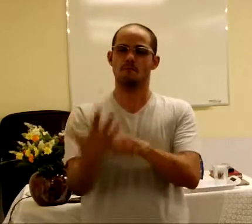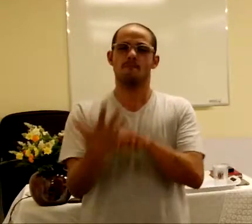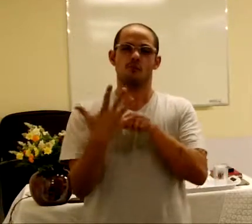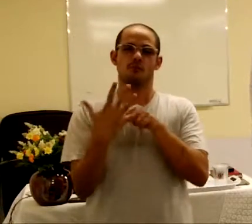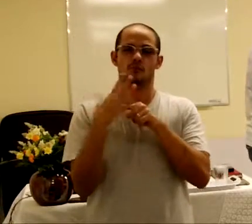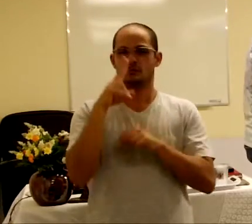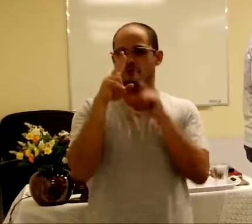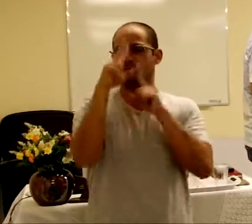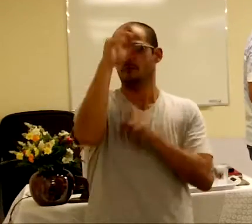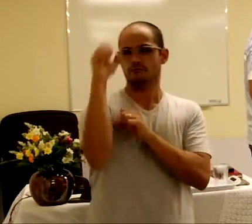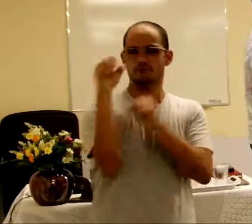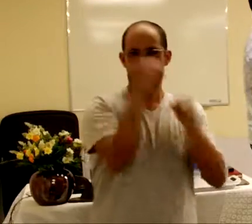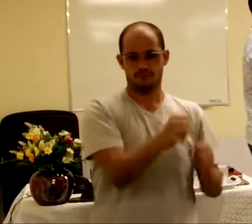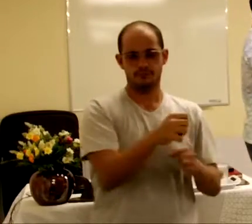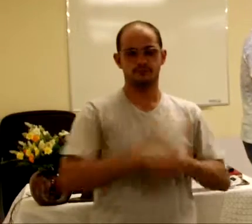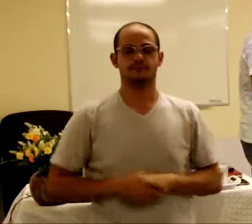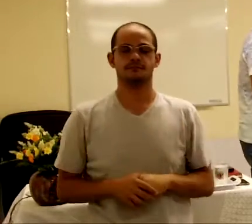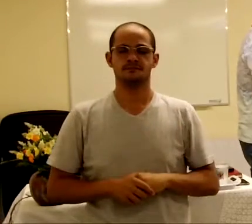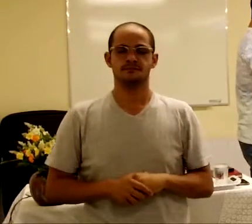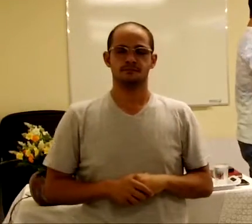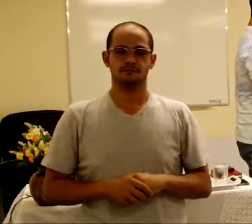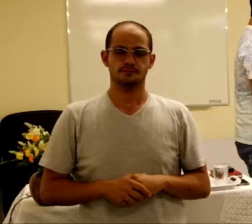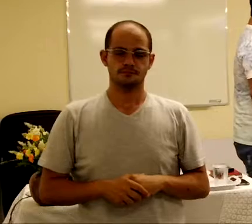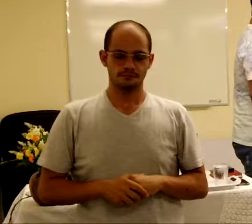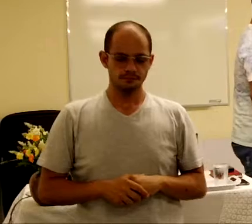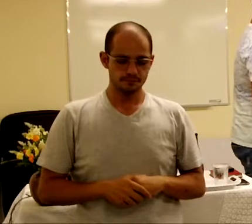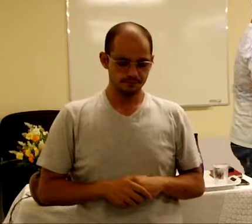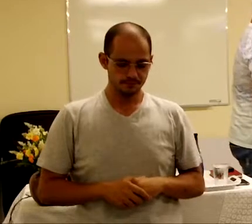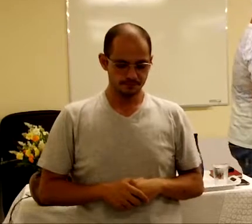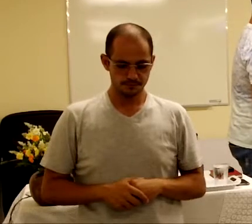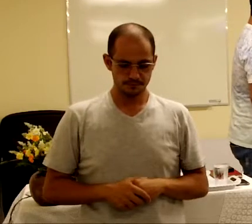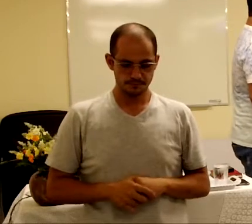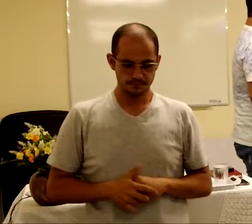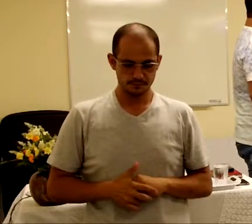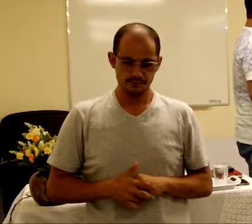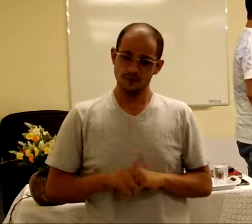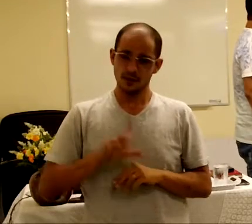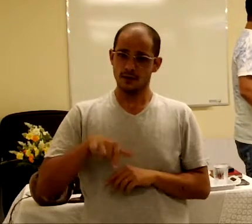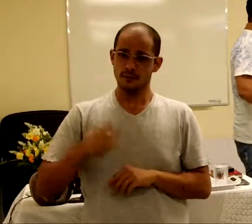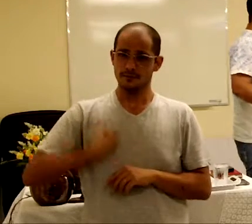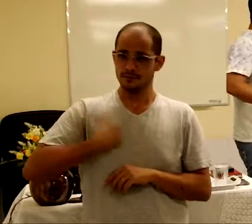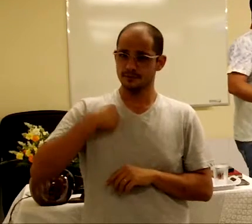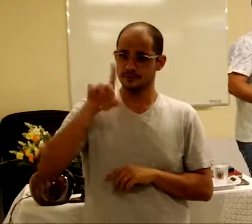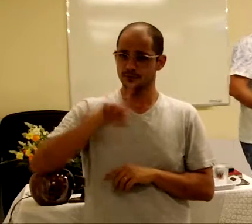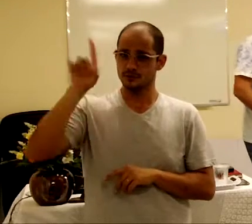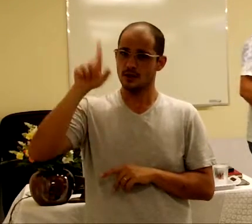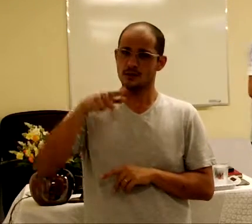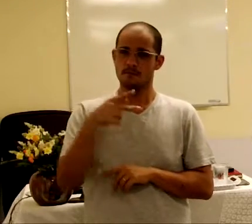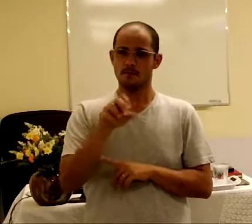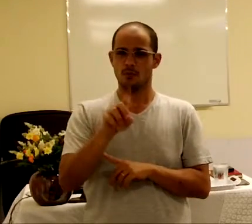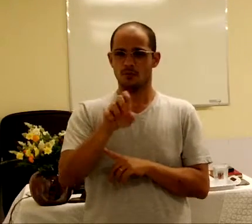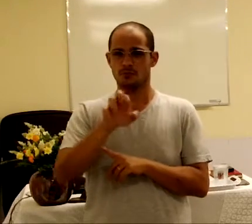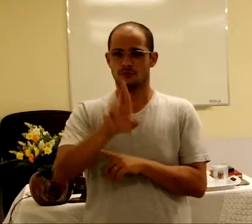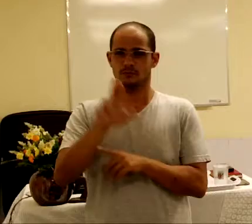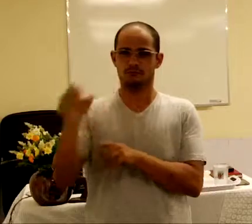que compreendem que também seria uma expressão da força divina, né? Da presença divina, do poder divino.